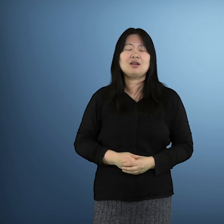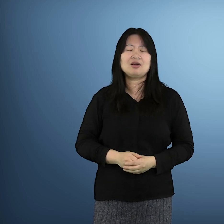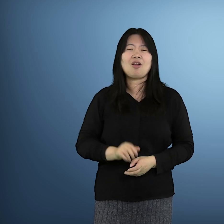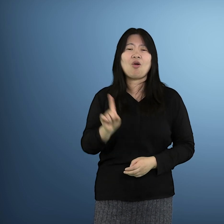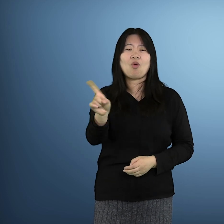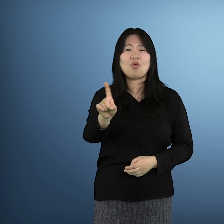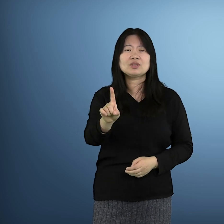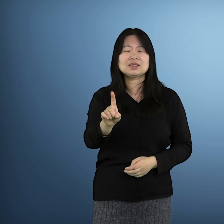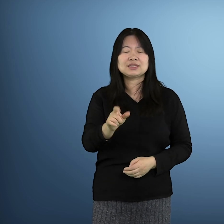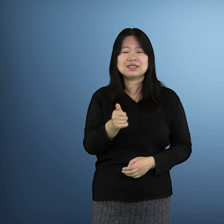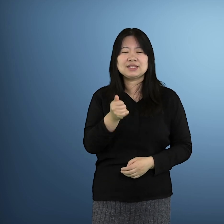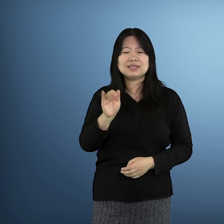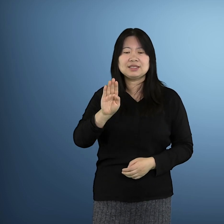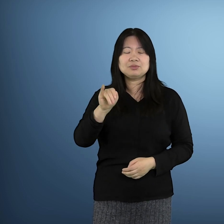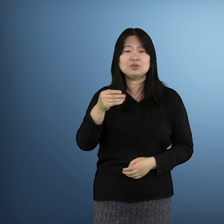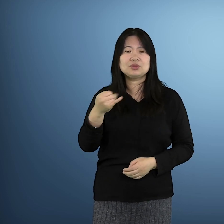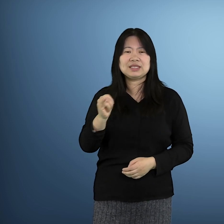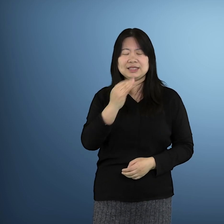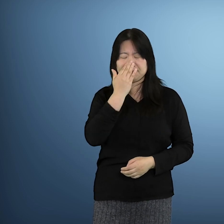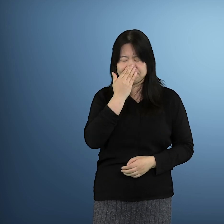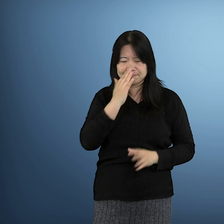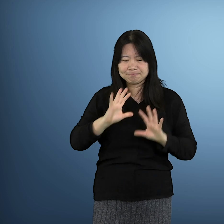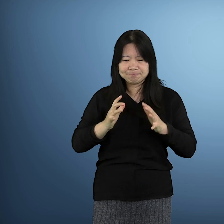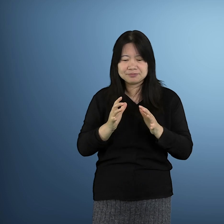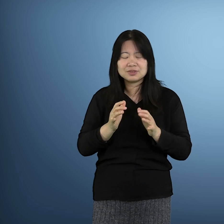어느 히브리 노예 가정